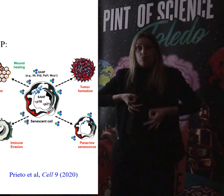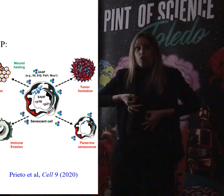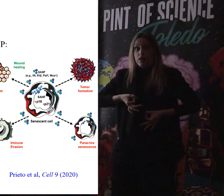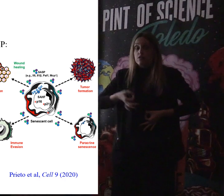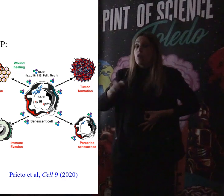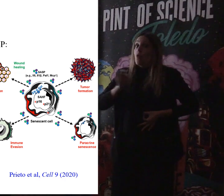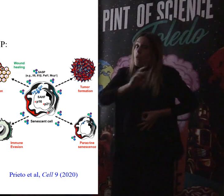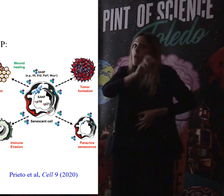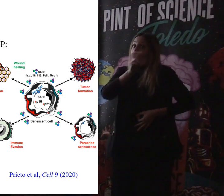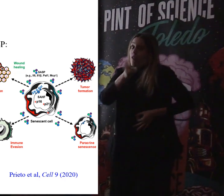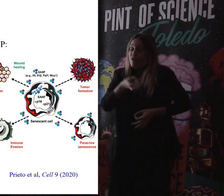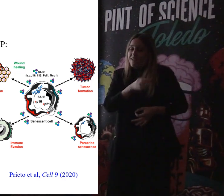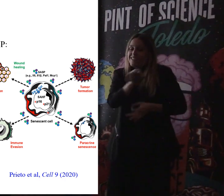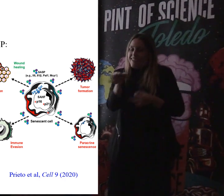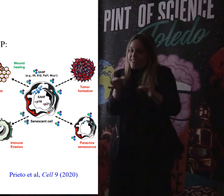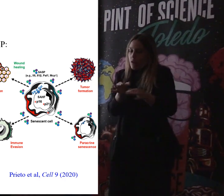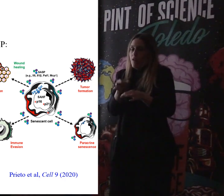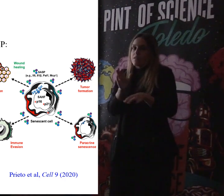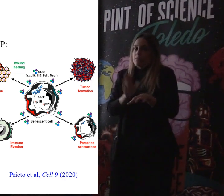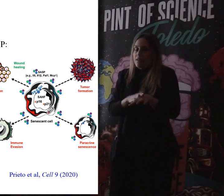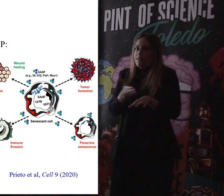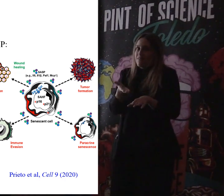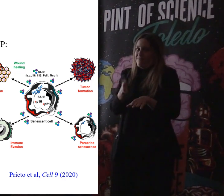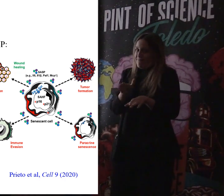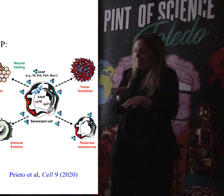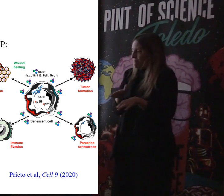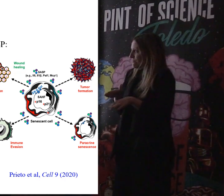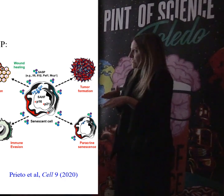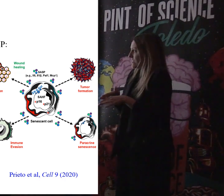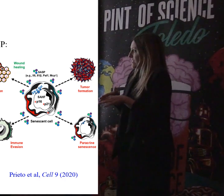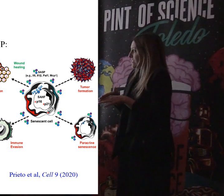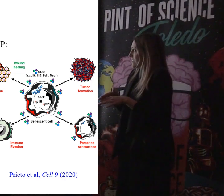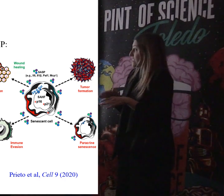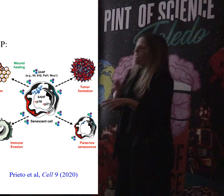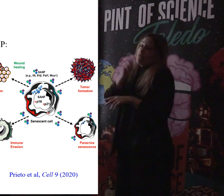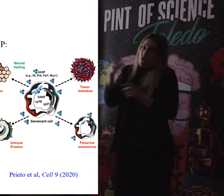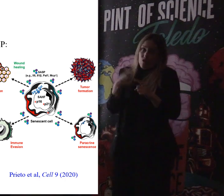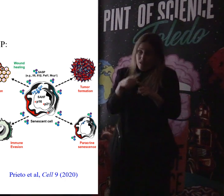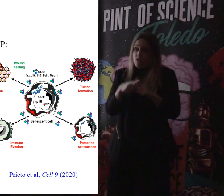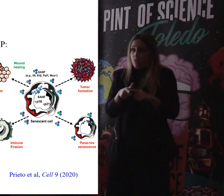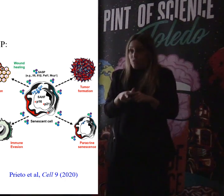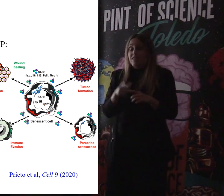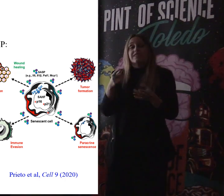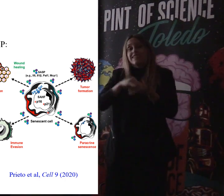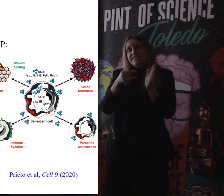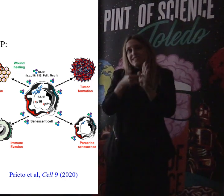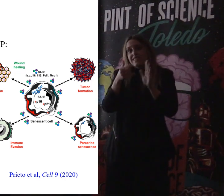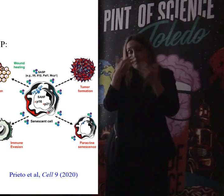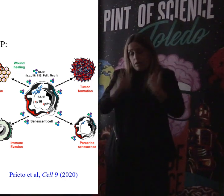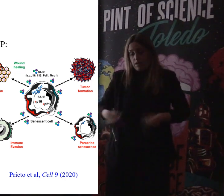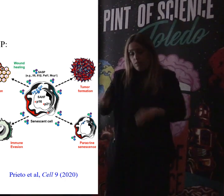a otras células que entren en senescencias y otras cosas del sistema inmune. Entonces,